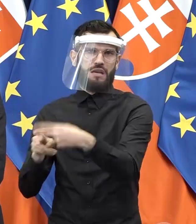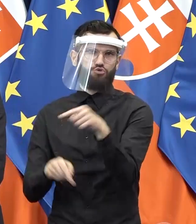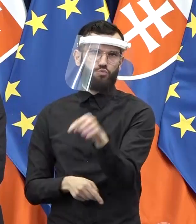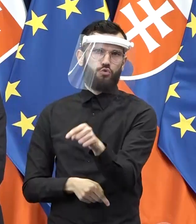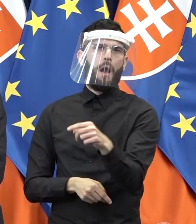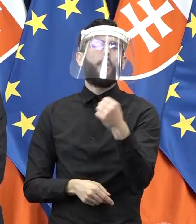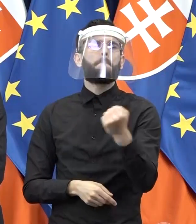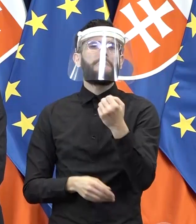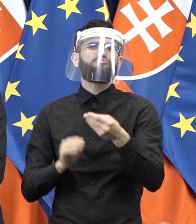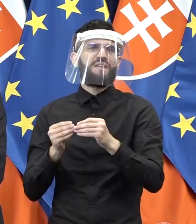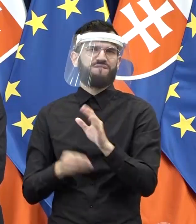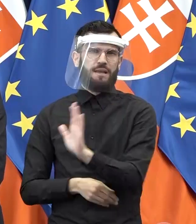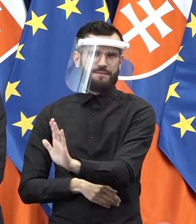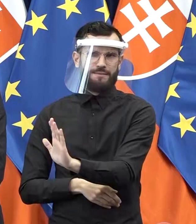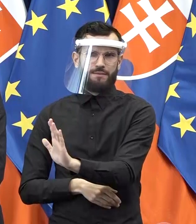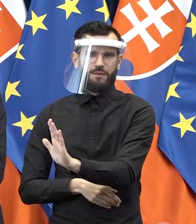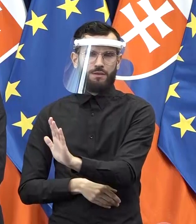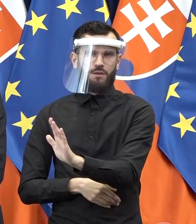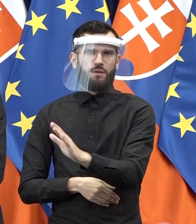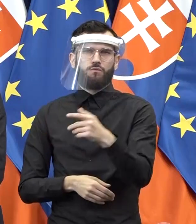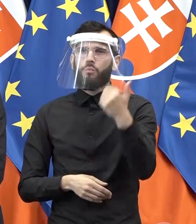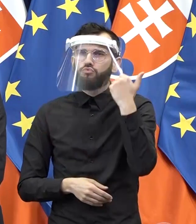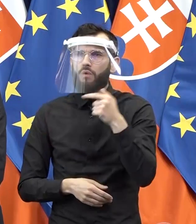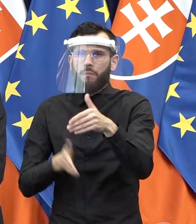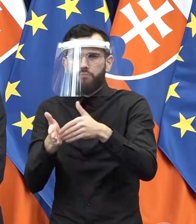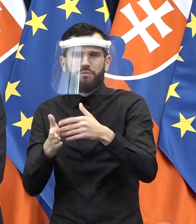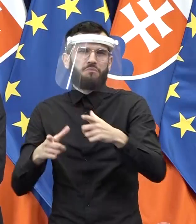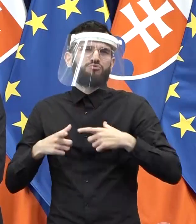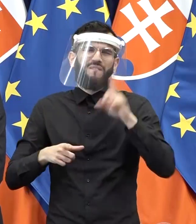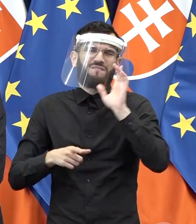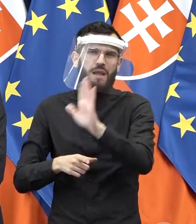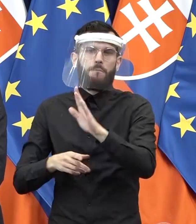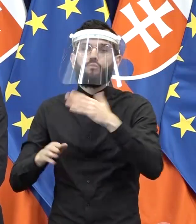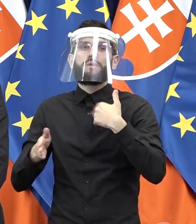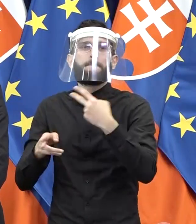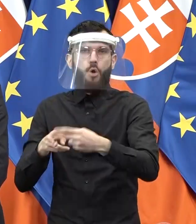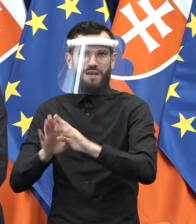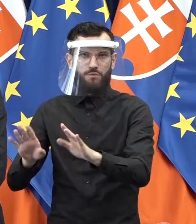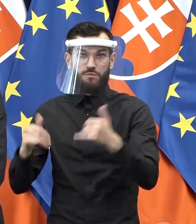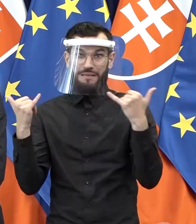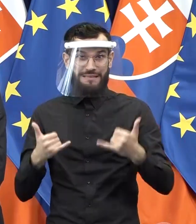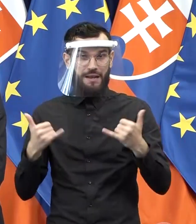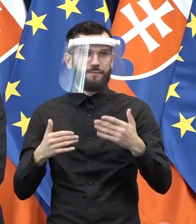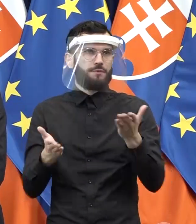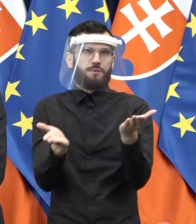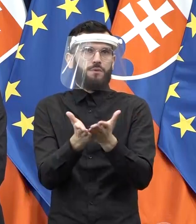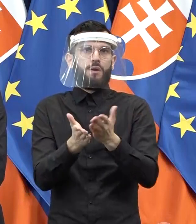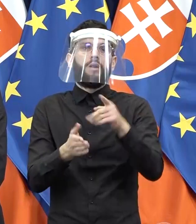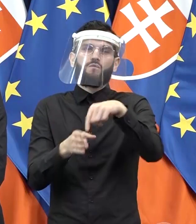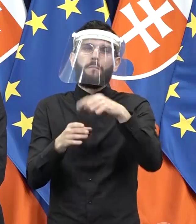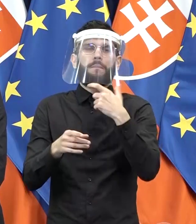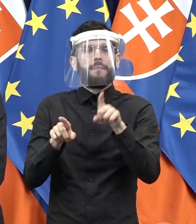bežné problémy bežného života v mierovom čase. My dnes sme naozaj vo vojne s